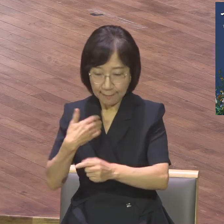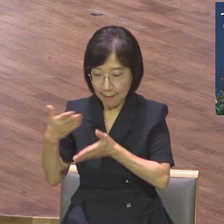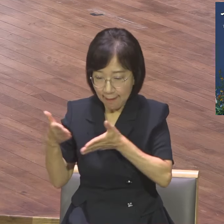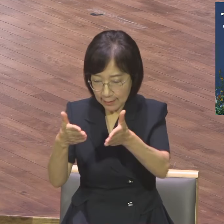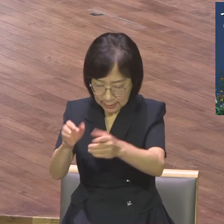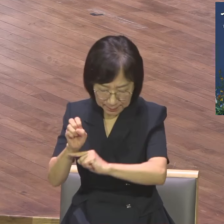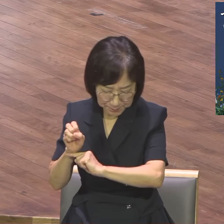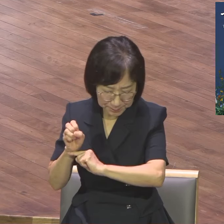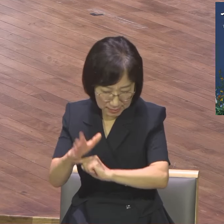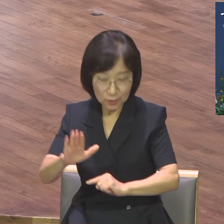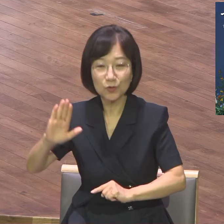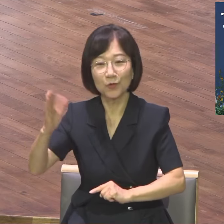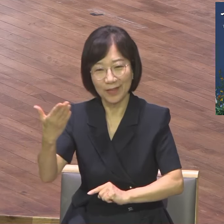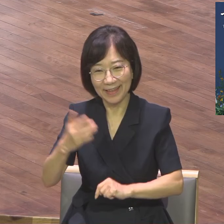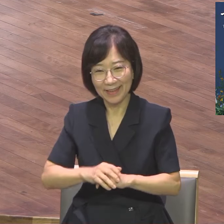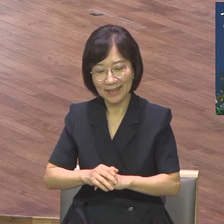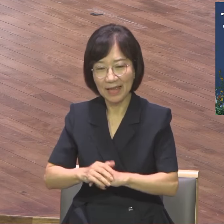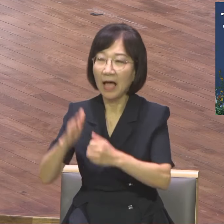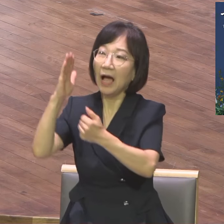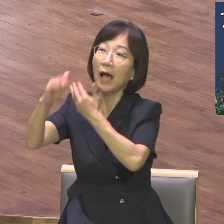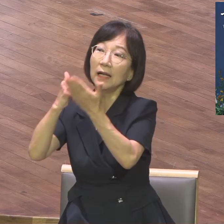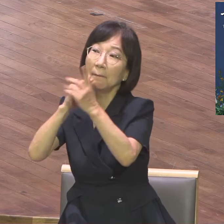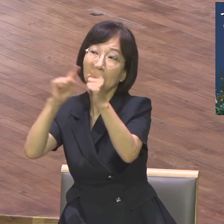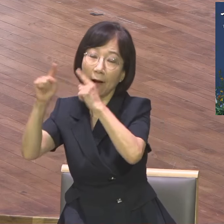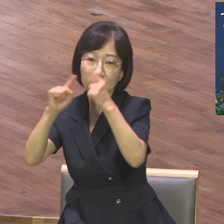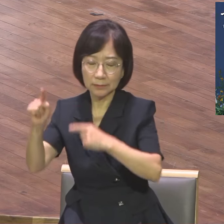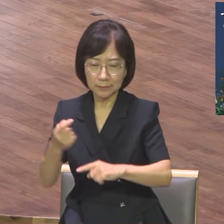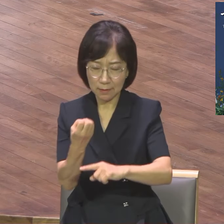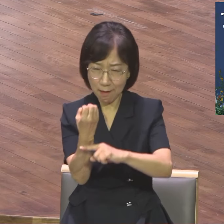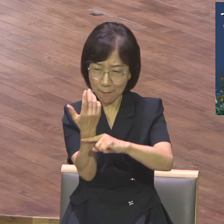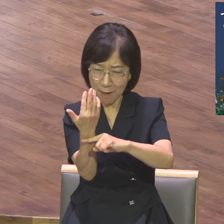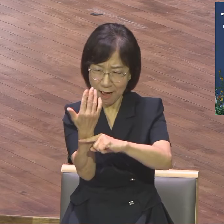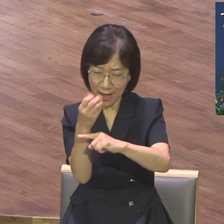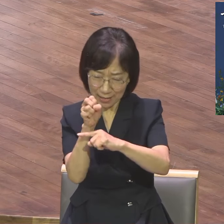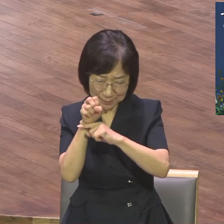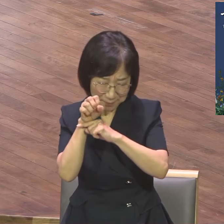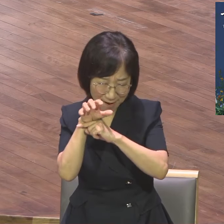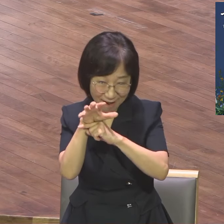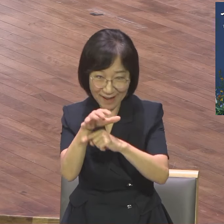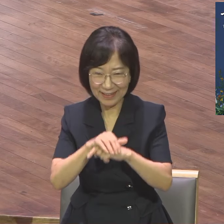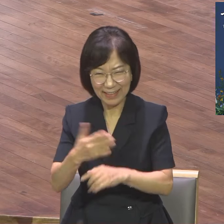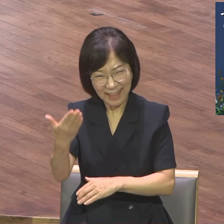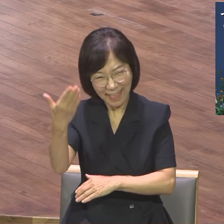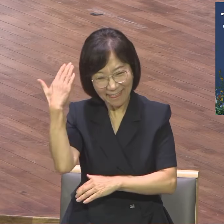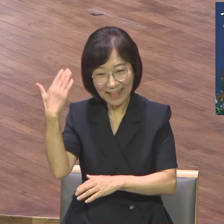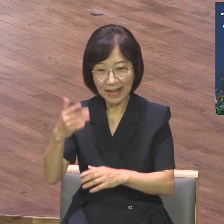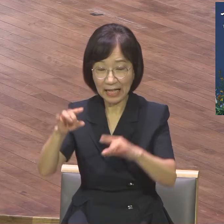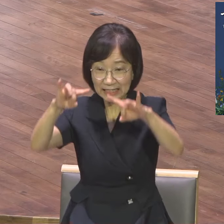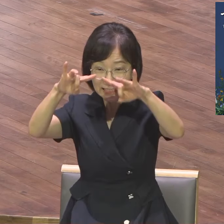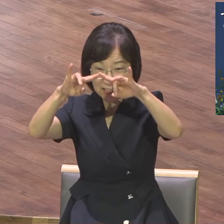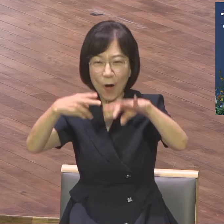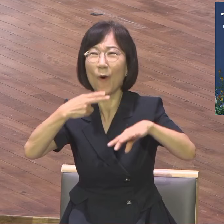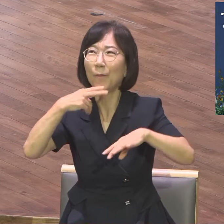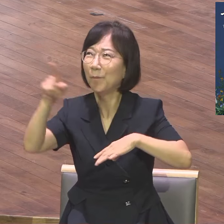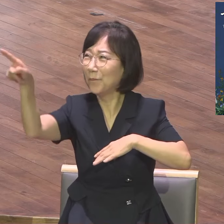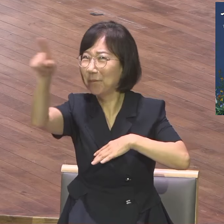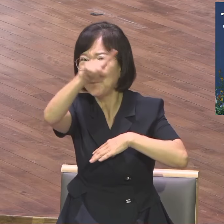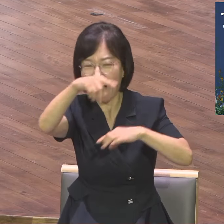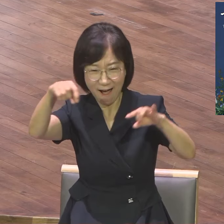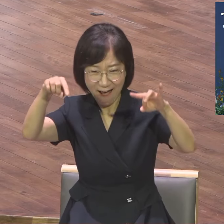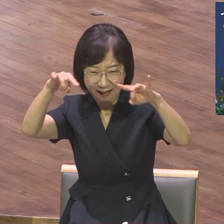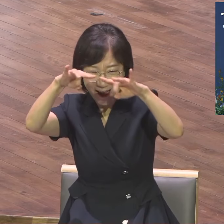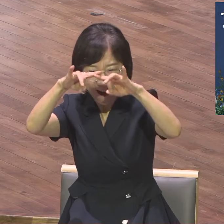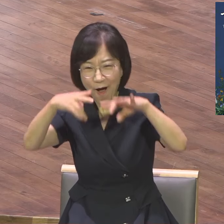빛이니이다. 하나님 말씀 내 발의 등이요. 등이요. 옛날에는 어두웠어요. 저렇게